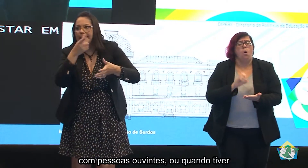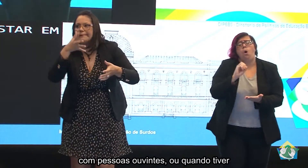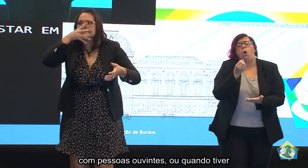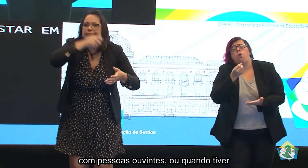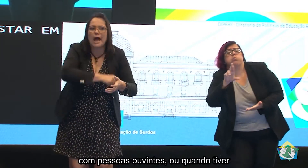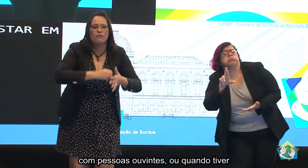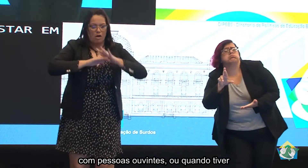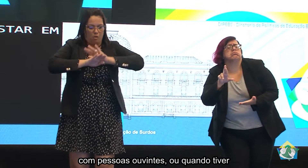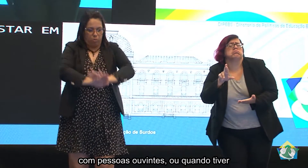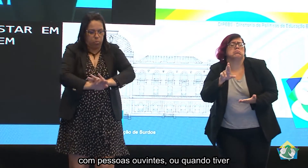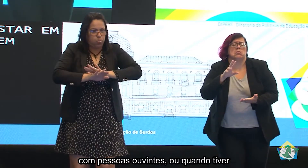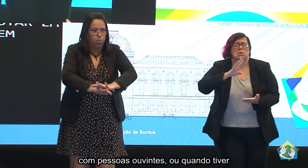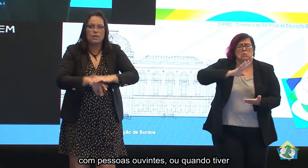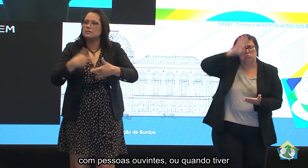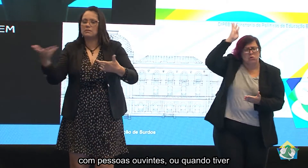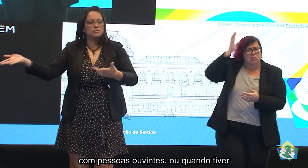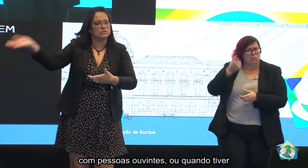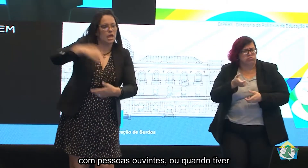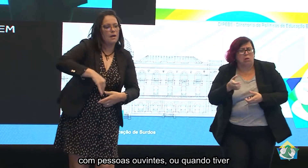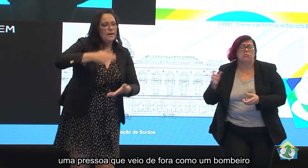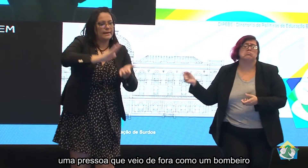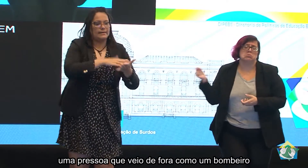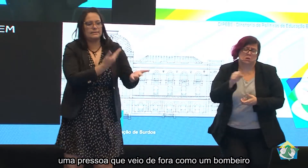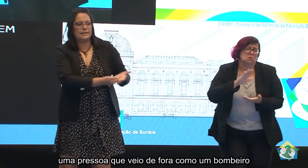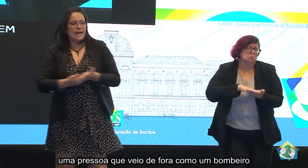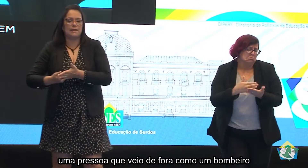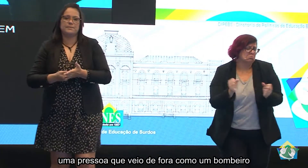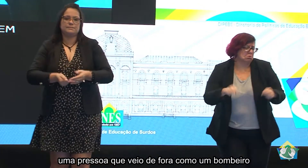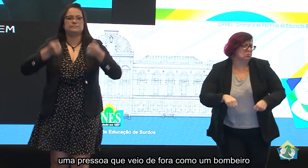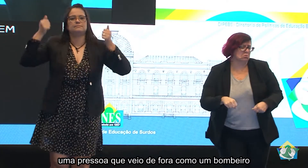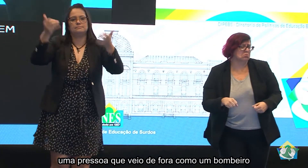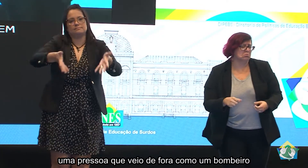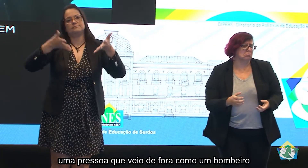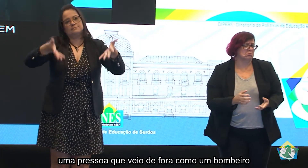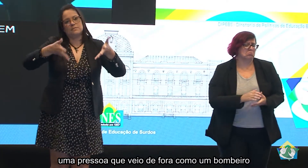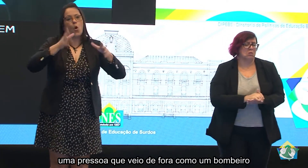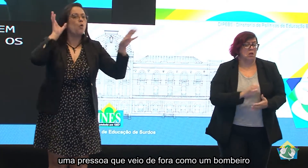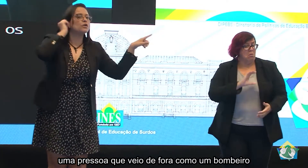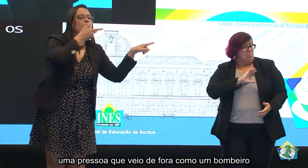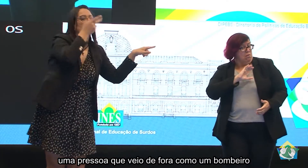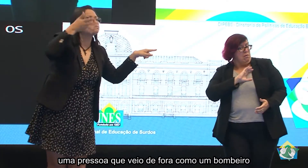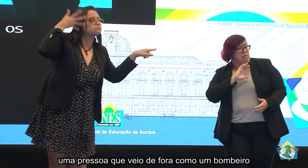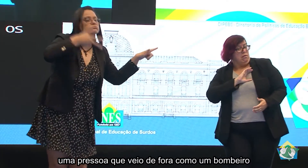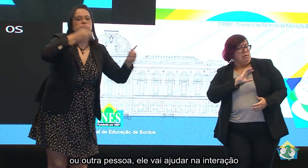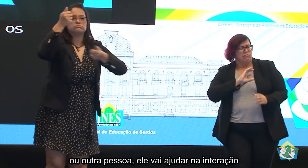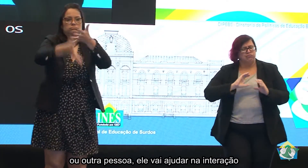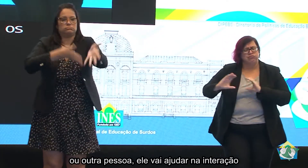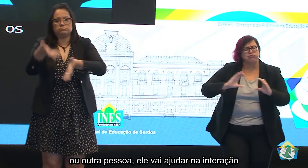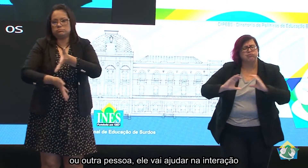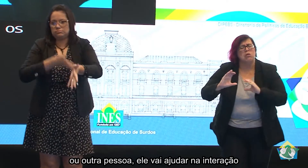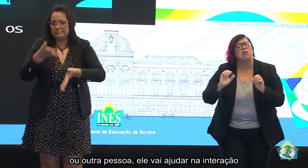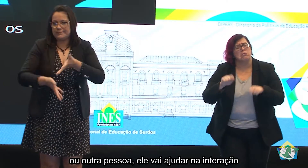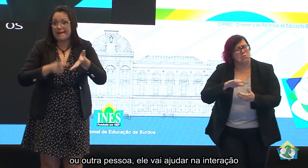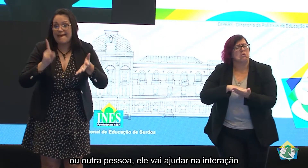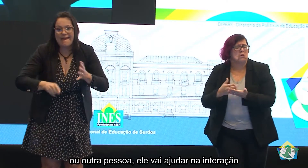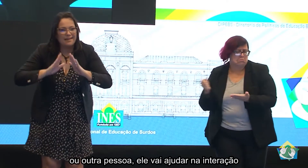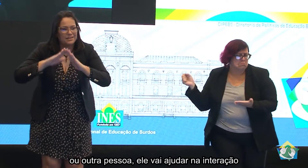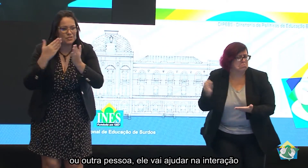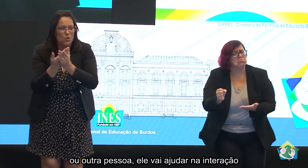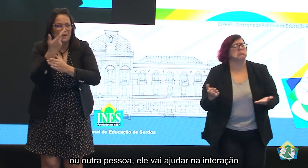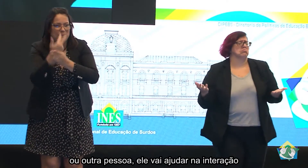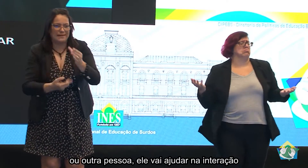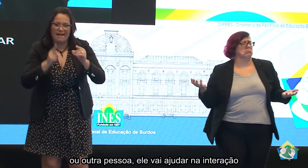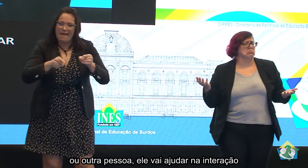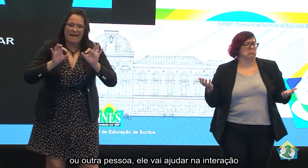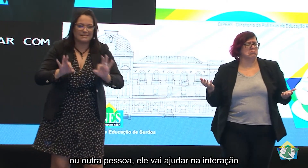ouvintes, ou quando tiver uma pessoa que precisa vir de fora, um bombeiro, não sei, uma outra pessoa, ele